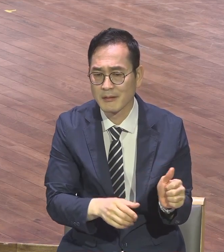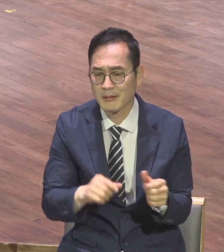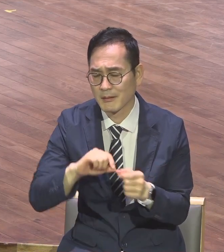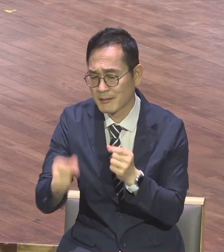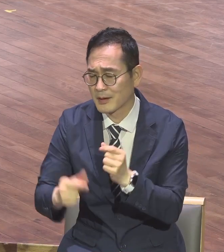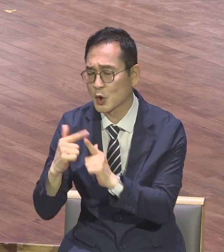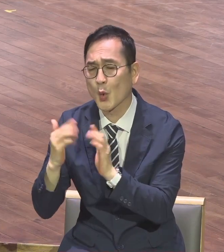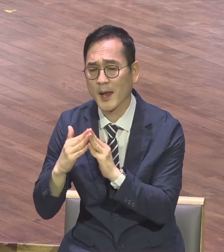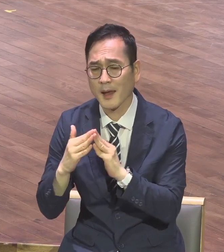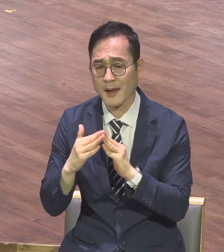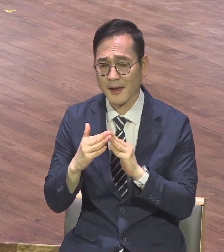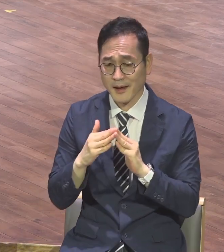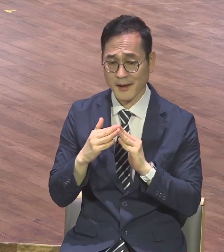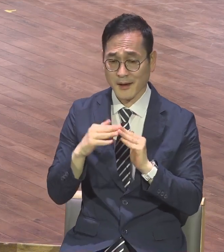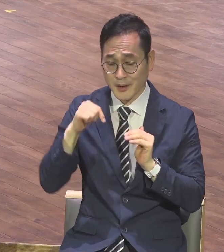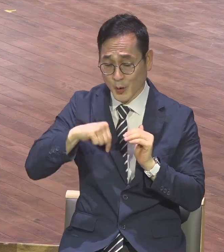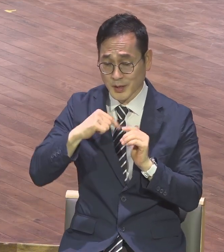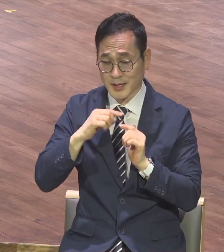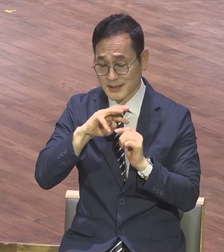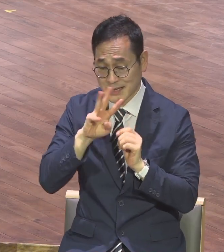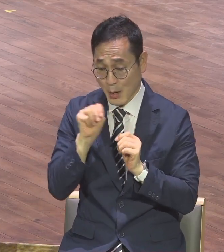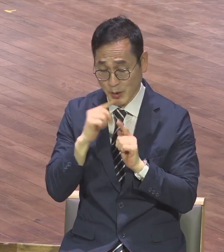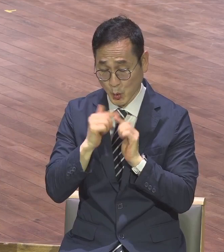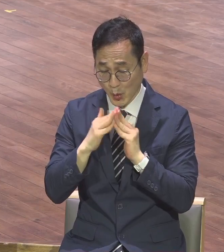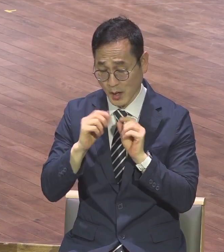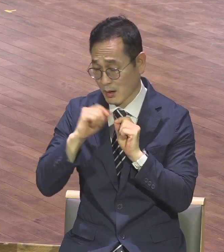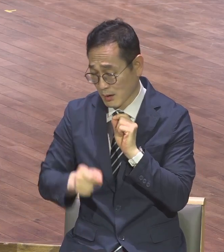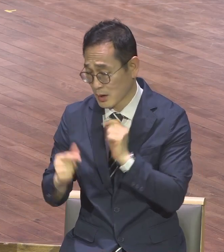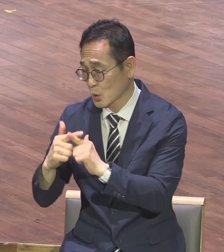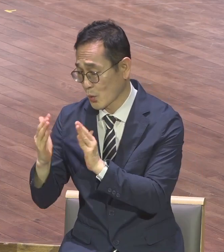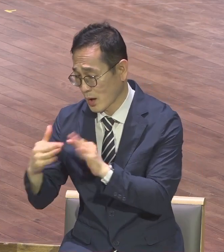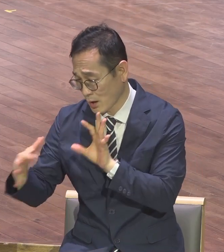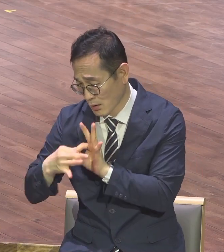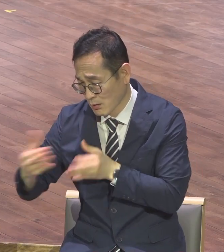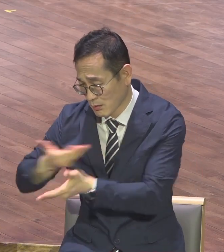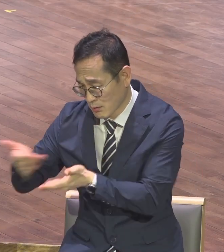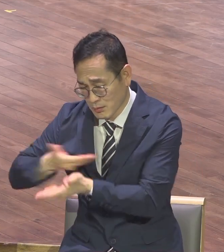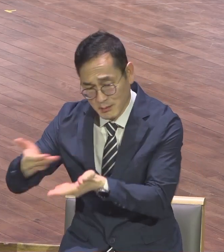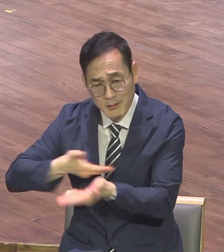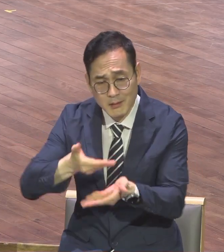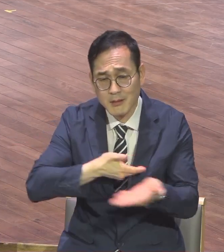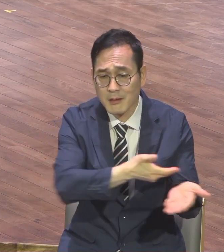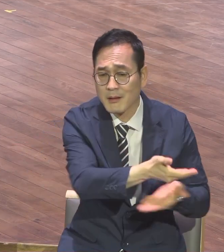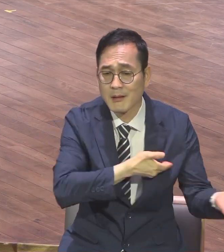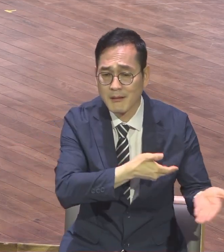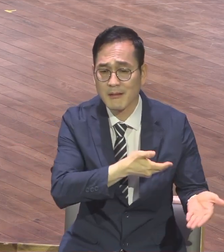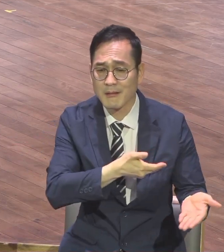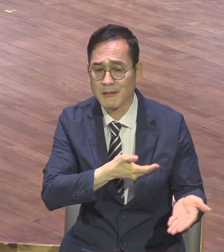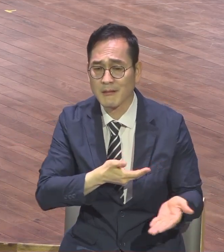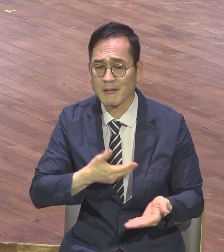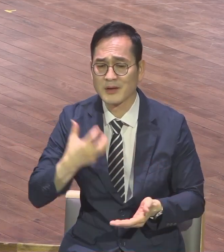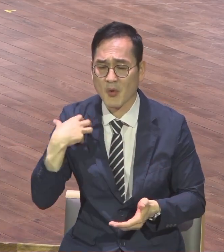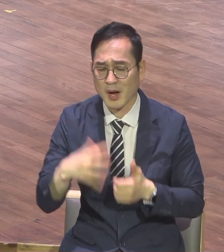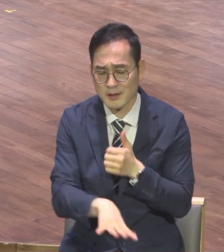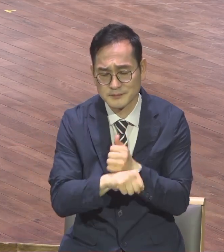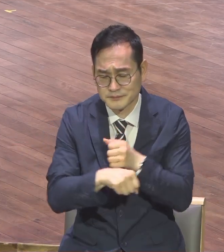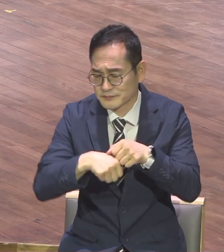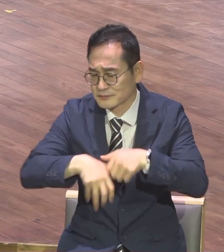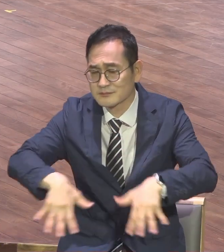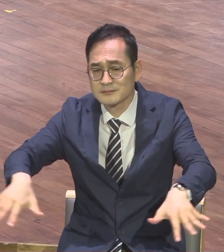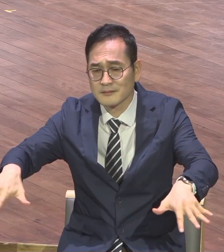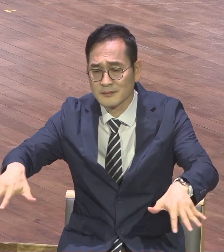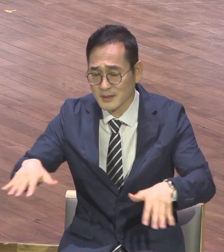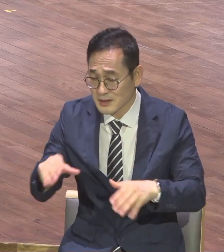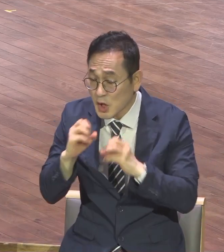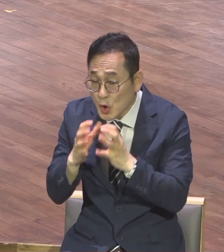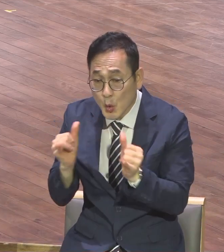지속적으로 망대를 세워서 계속 지역 복음을 해당할 수 있도록 우리가 도와주는 그 동력이 이루어지는 이 역할을 지금 하기 위해서 파송을 했단